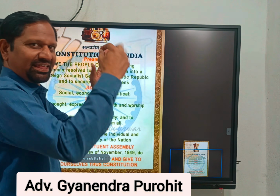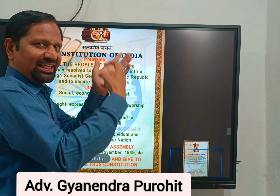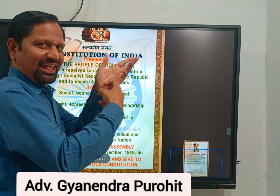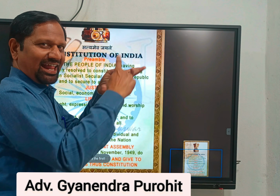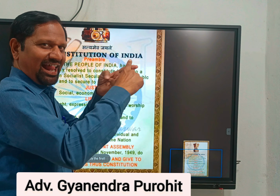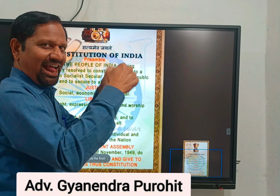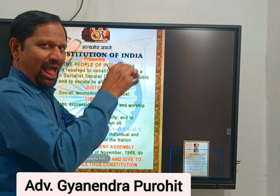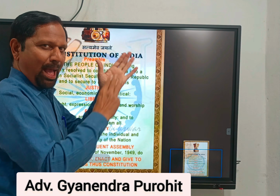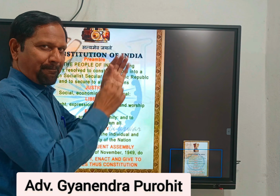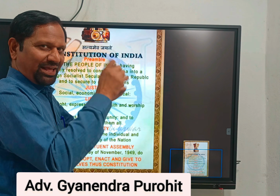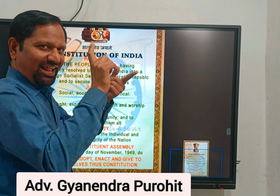प्रियम्बल,